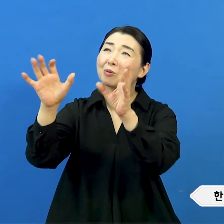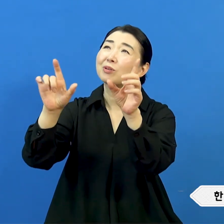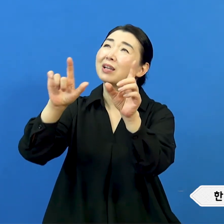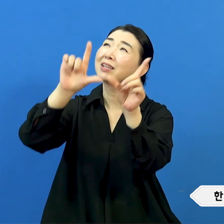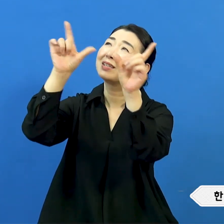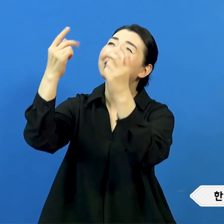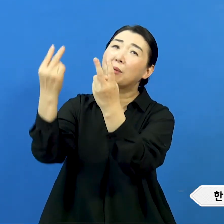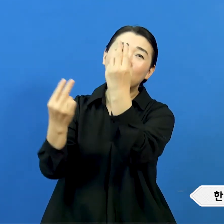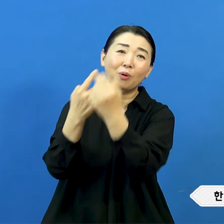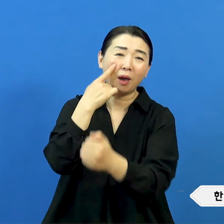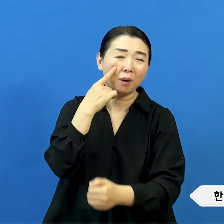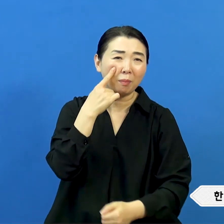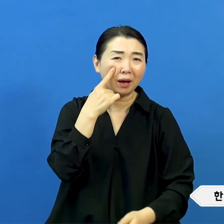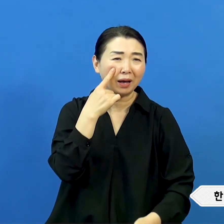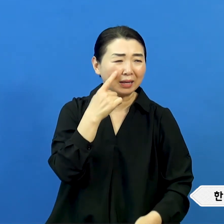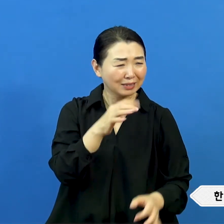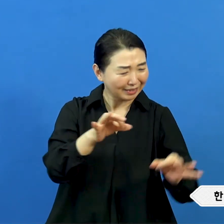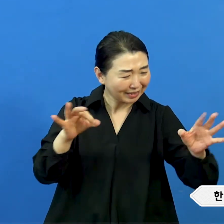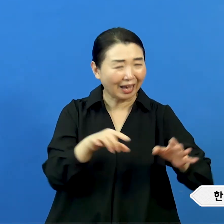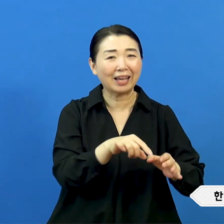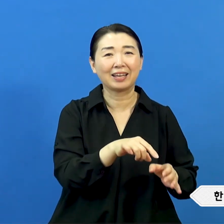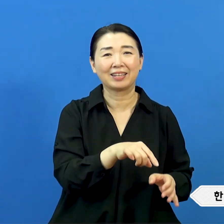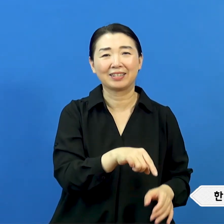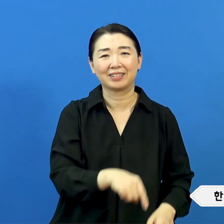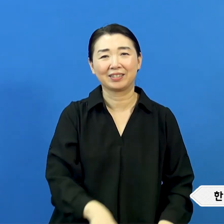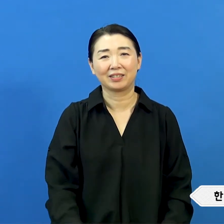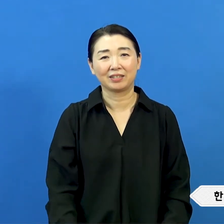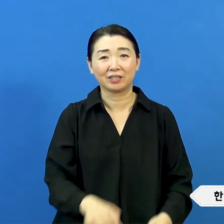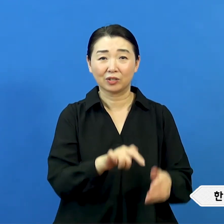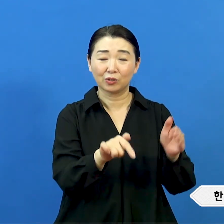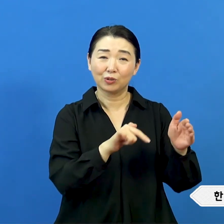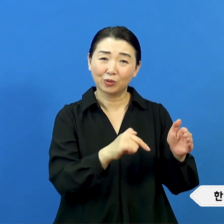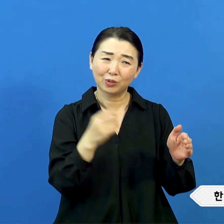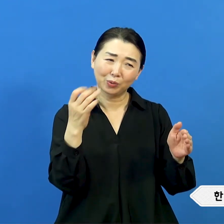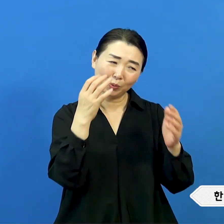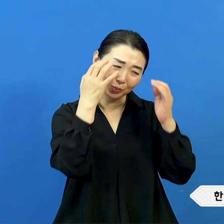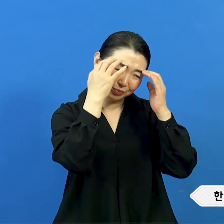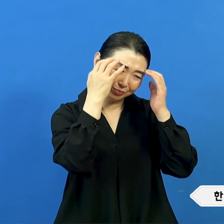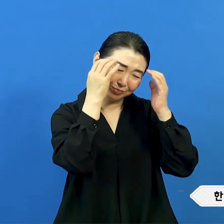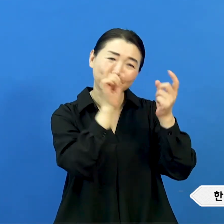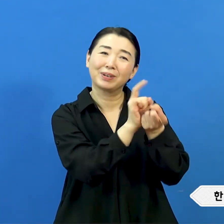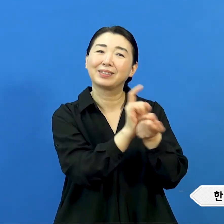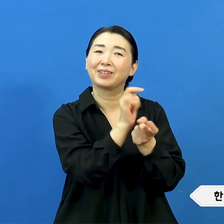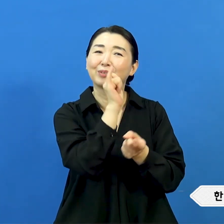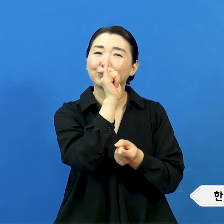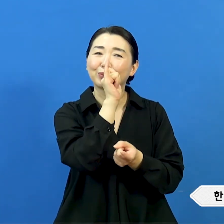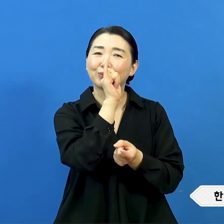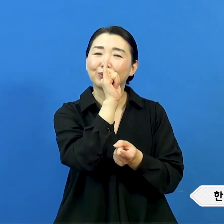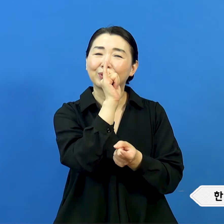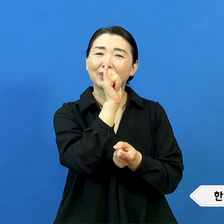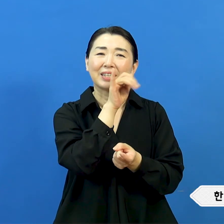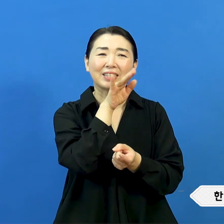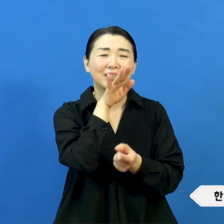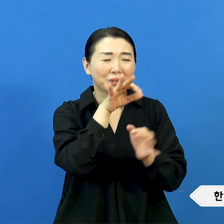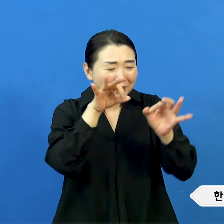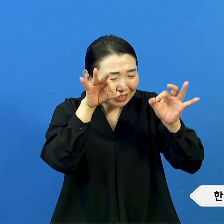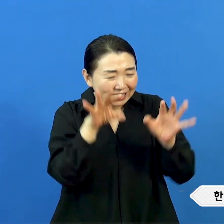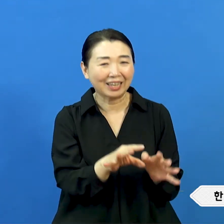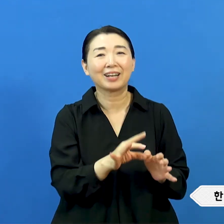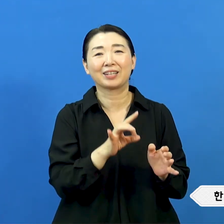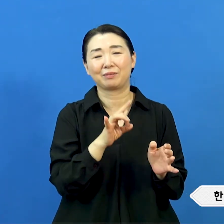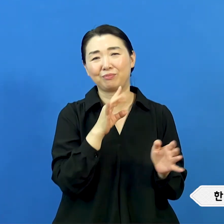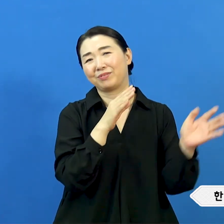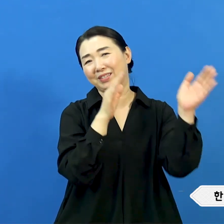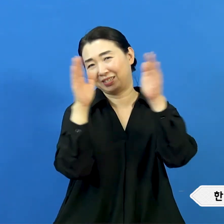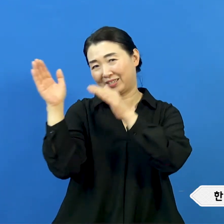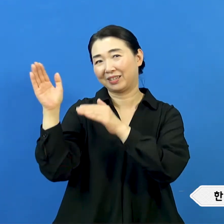비하면 하나의 점과 같을 뿐입니다. 그 중에서 또 시련은 또 당하는 거니까 그건 진짜로 잠시 지나가는